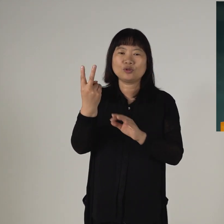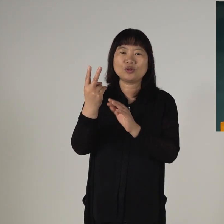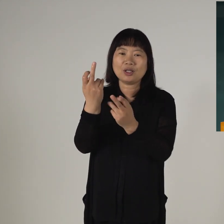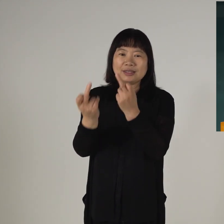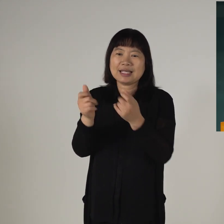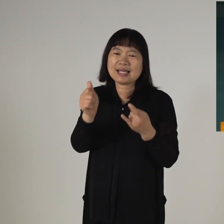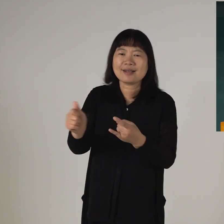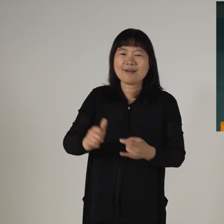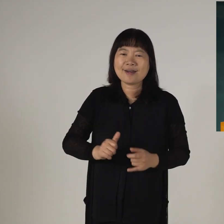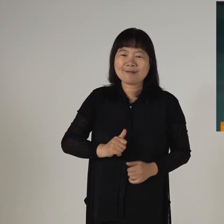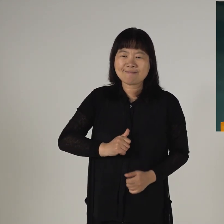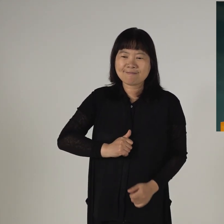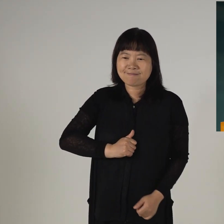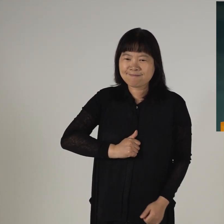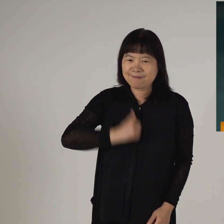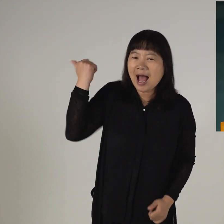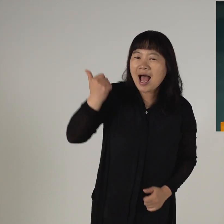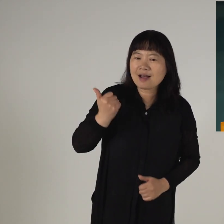대하여 분이 여기거늘.